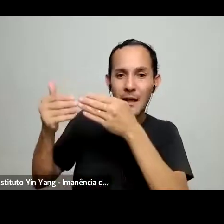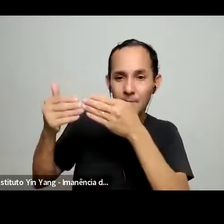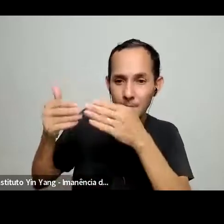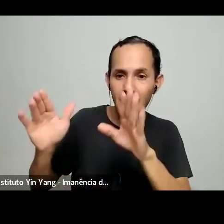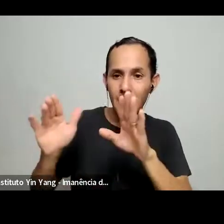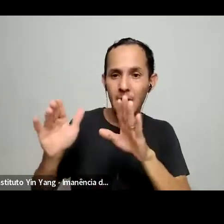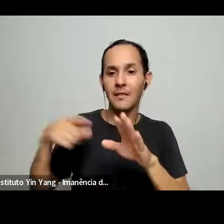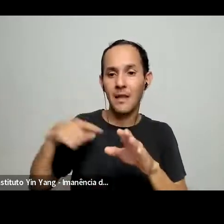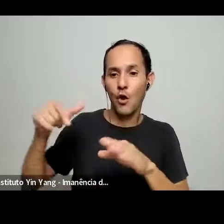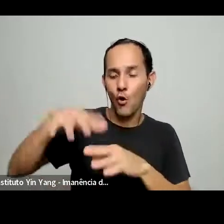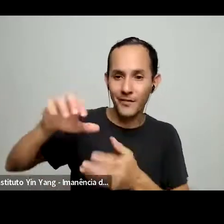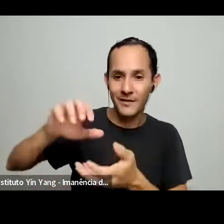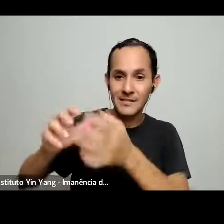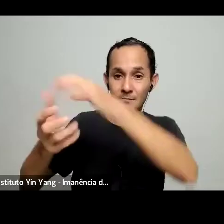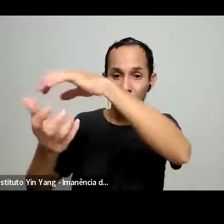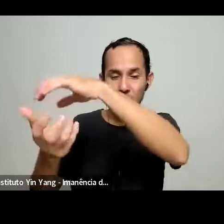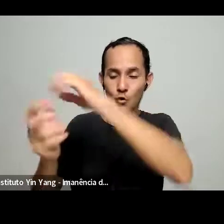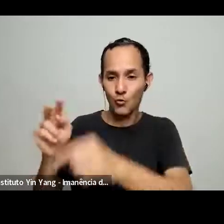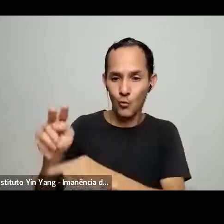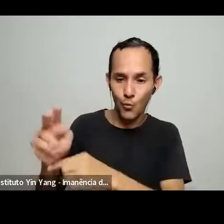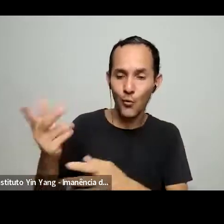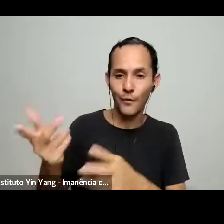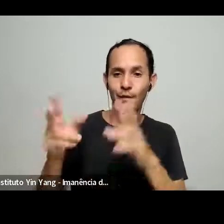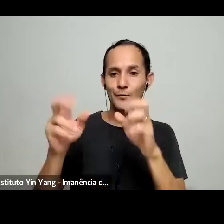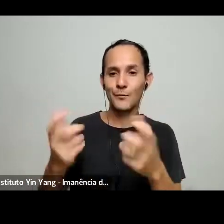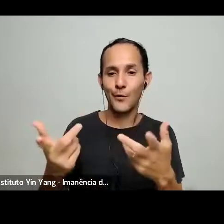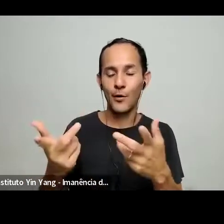outras dimensões da representação do